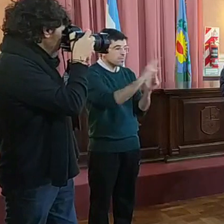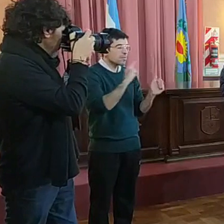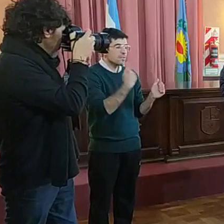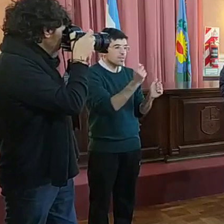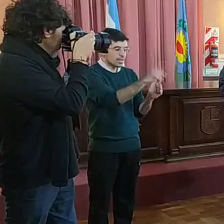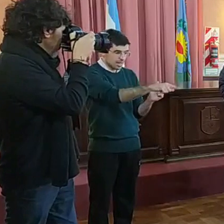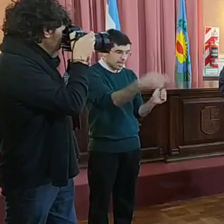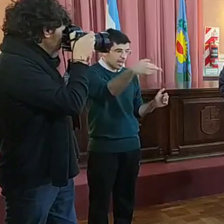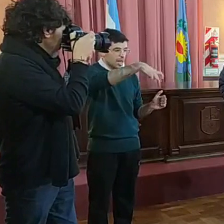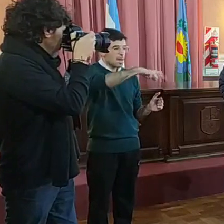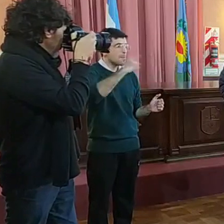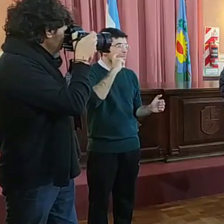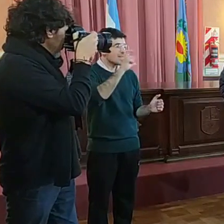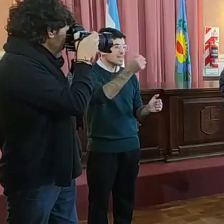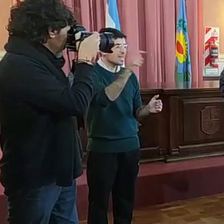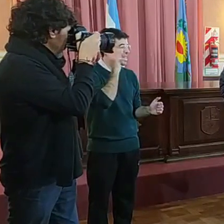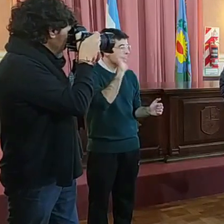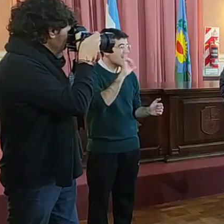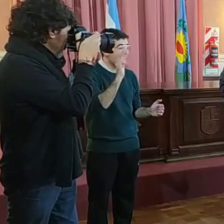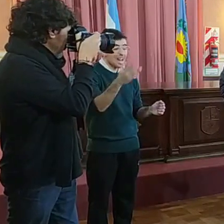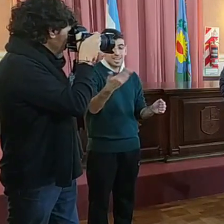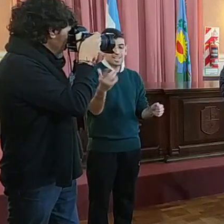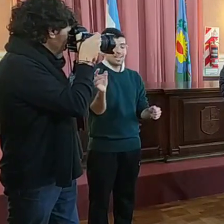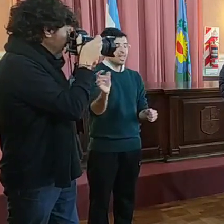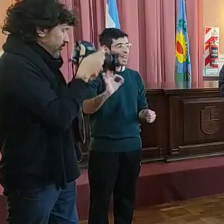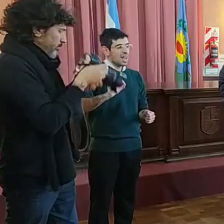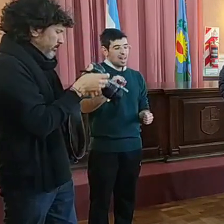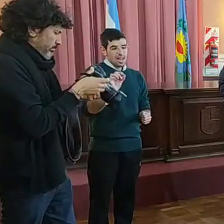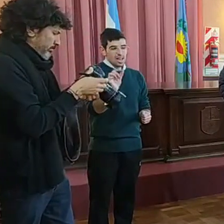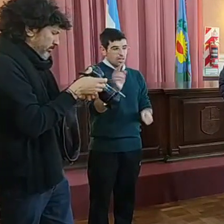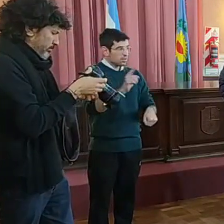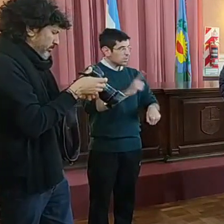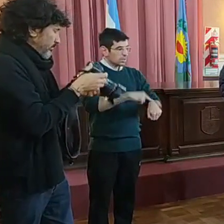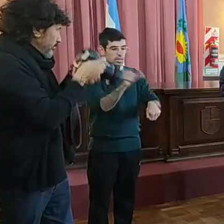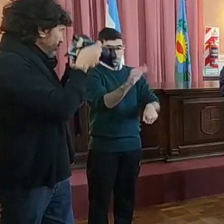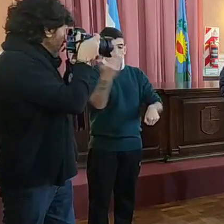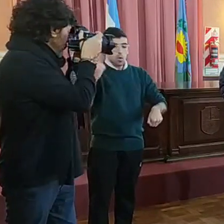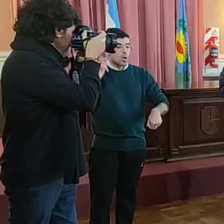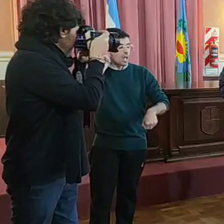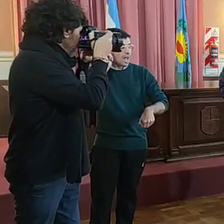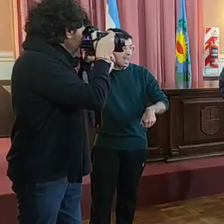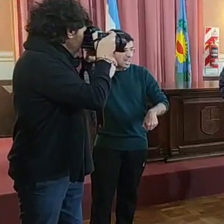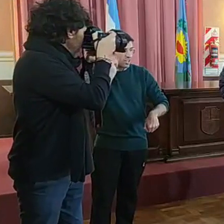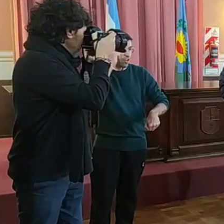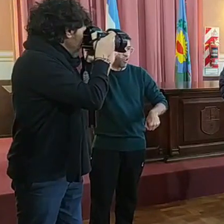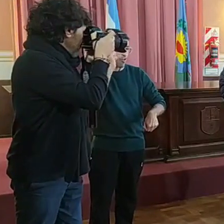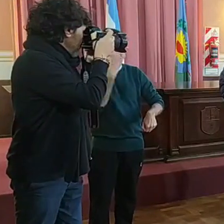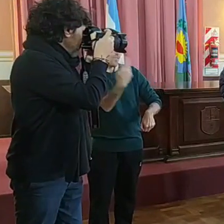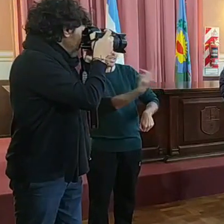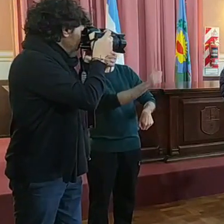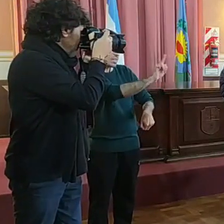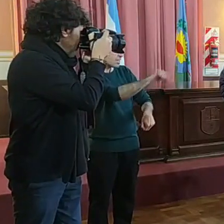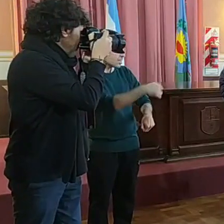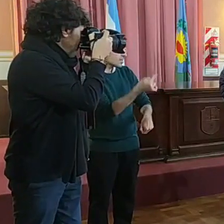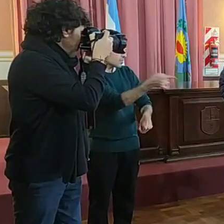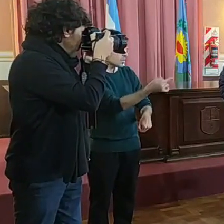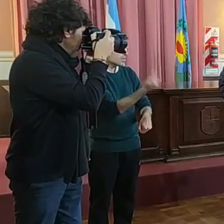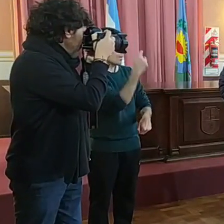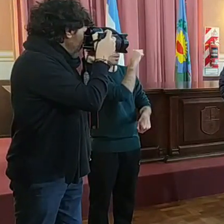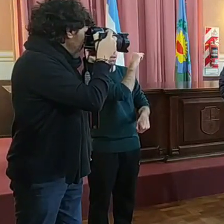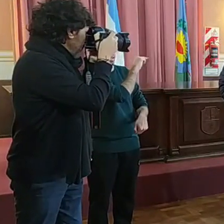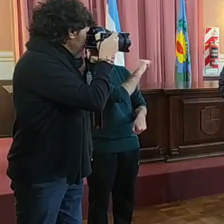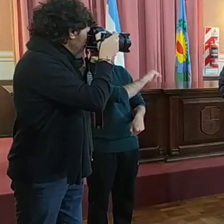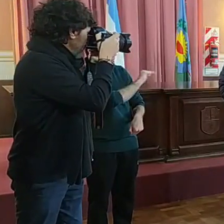cumplió 94 años y tuve el honor de que me invitó, compartí su cumpleaños con él y para mí fue un